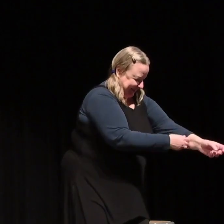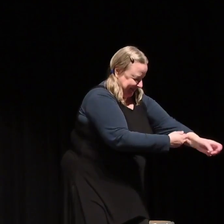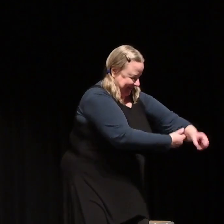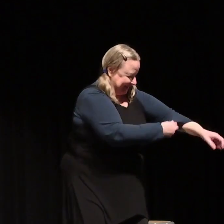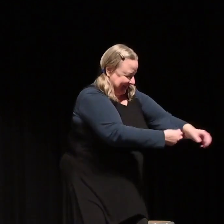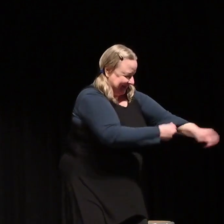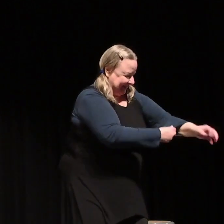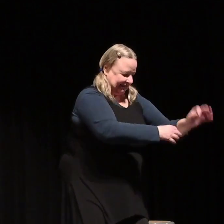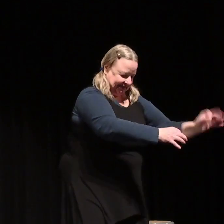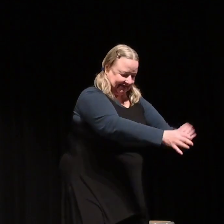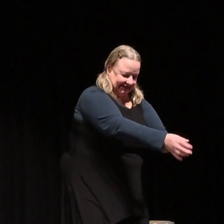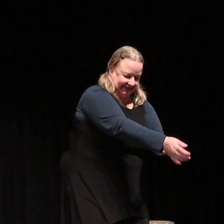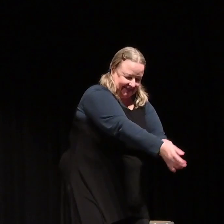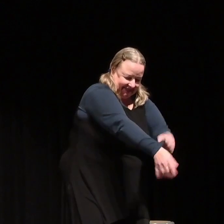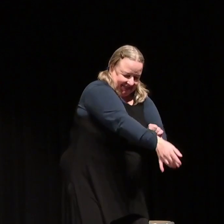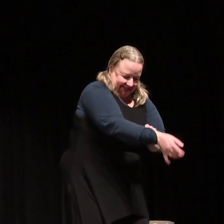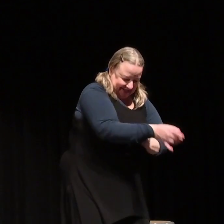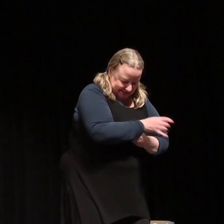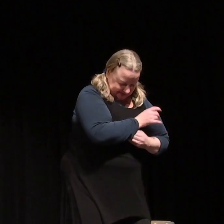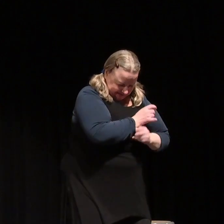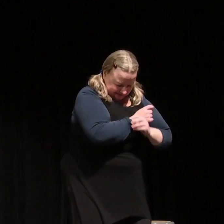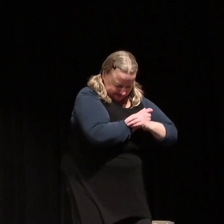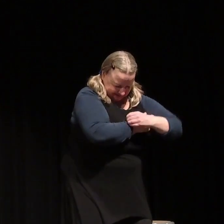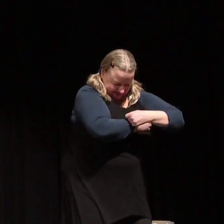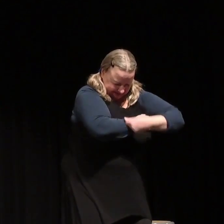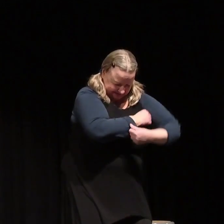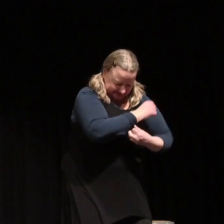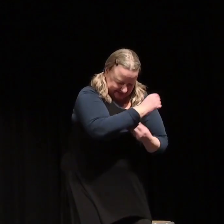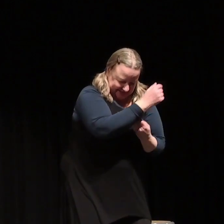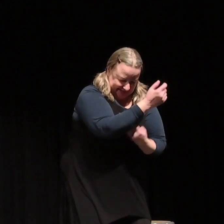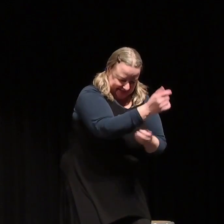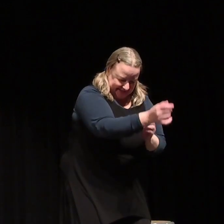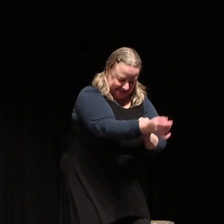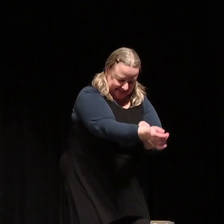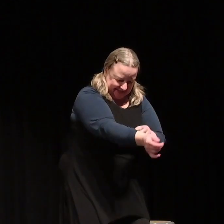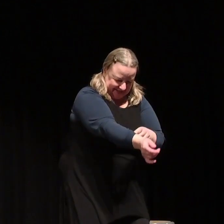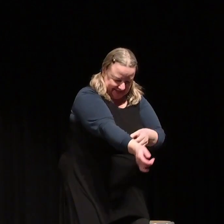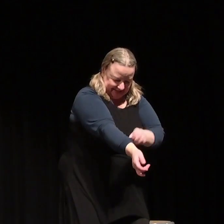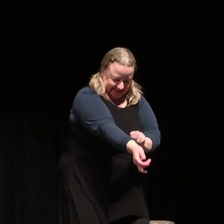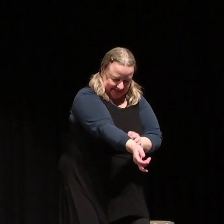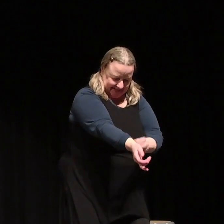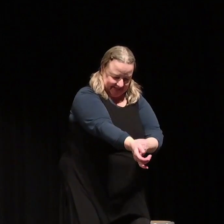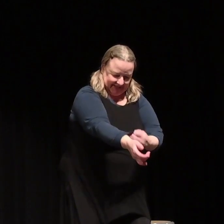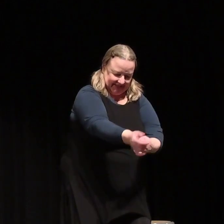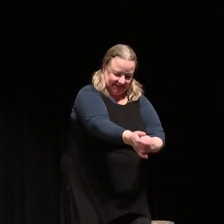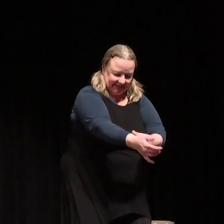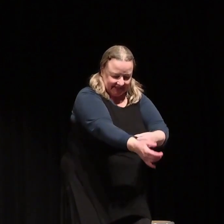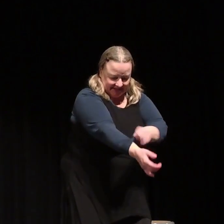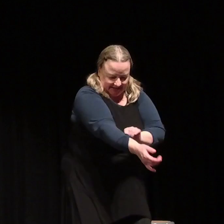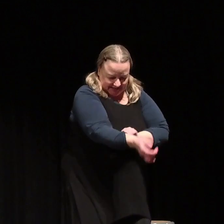Oh, OK. OK, parfait. L'autre manche.